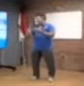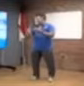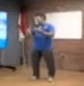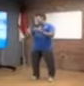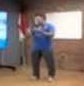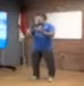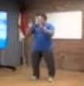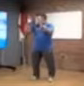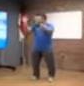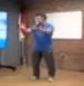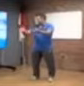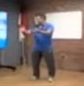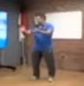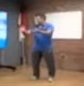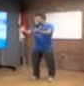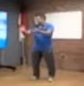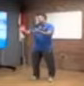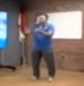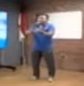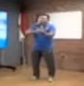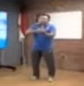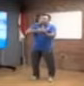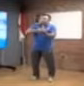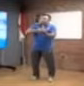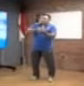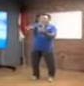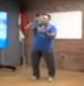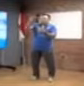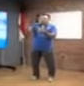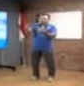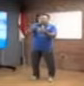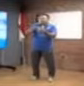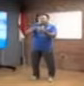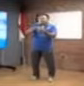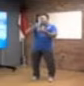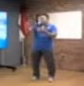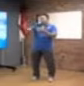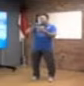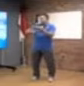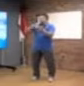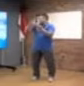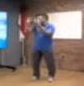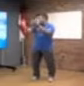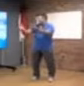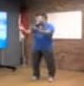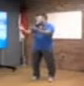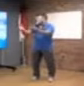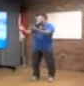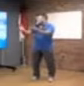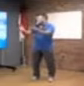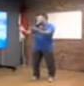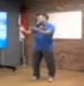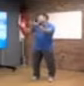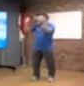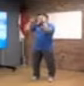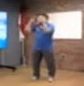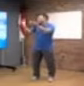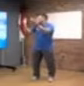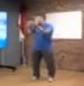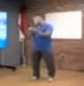rangkaiannya ya Beragina ya. Betul. Jadi kombinasinya ya Beragina. Satu beberapa gerakan dirangkai menjadi satu rangkaian gerakan, yaitu